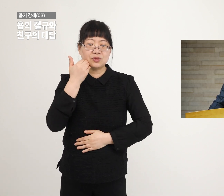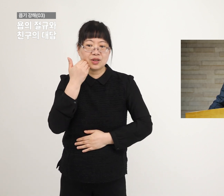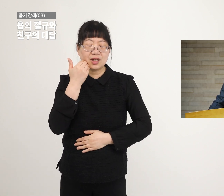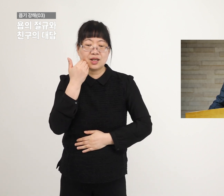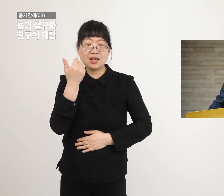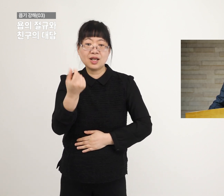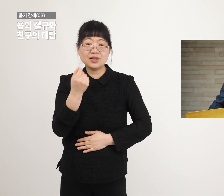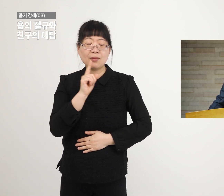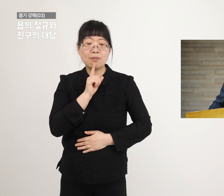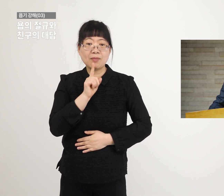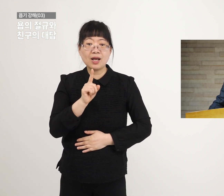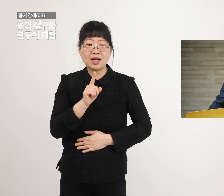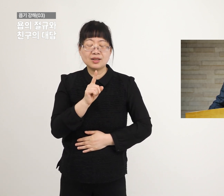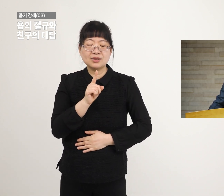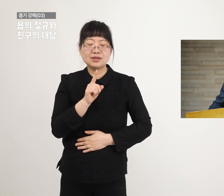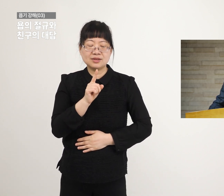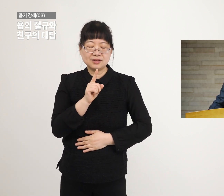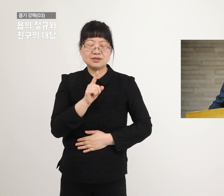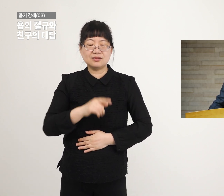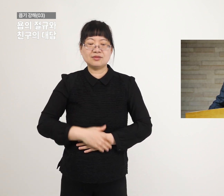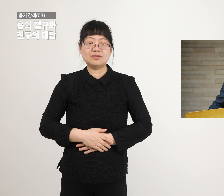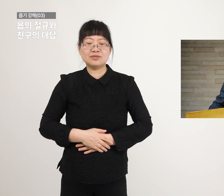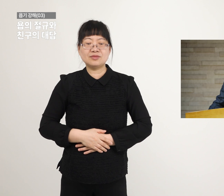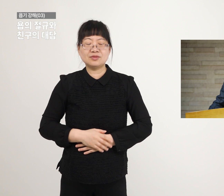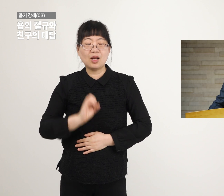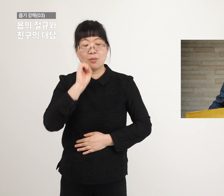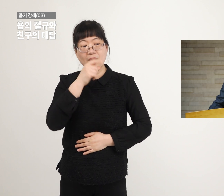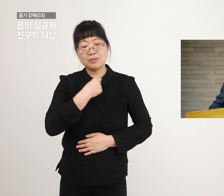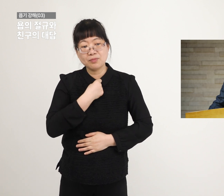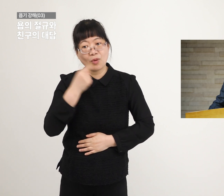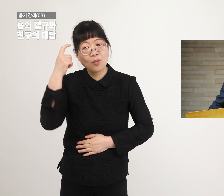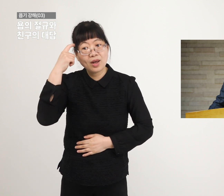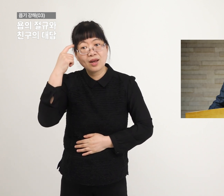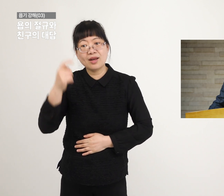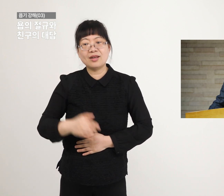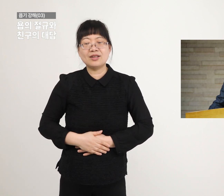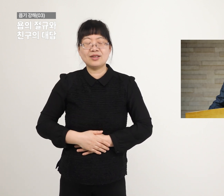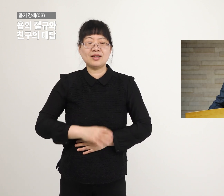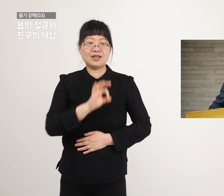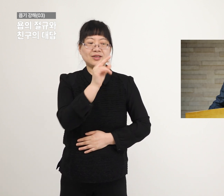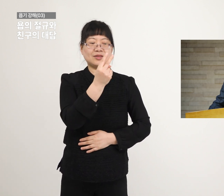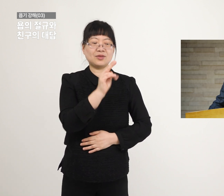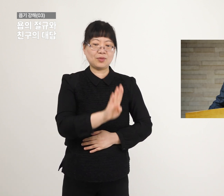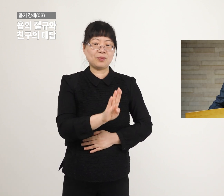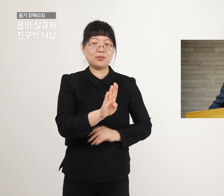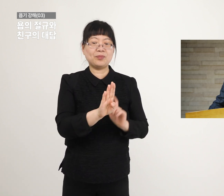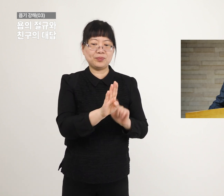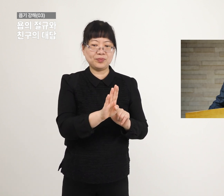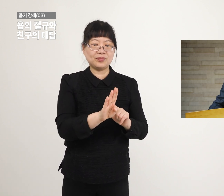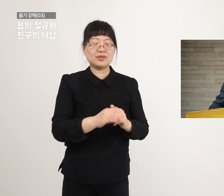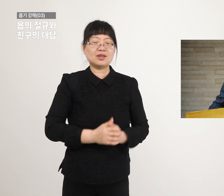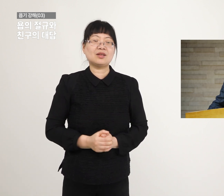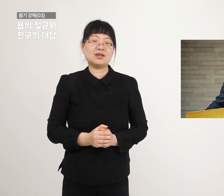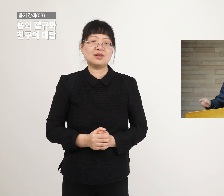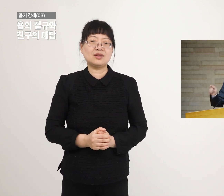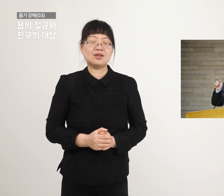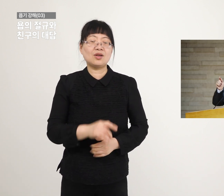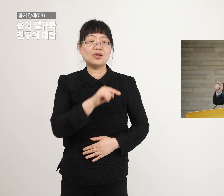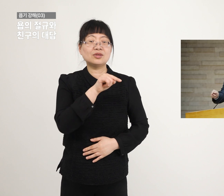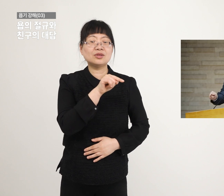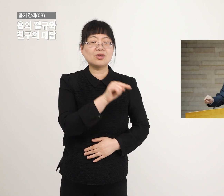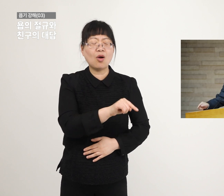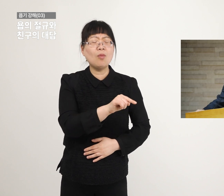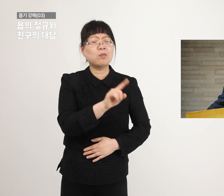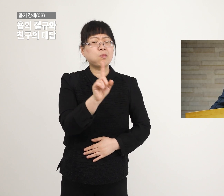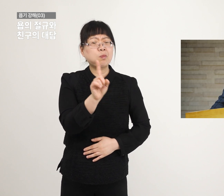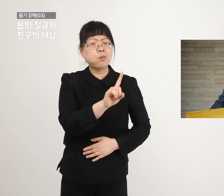이렇다는 얘기를 여기에 그냥 슬쩍 얘기하고 싶은 거죠? 욥이 네가